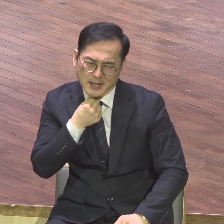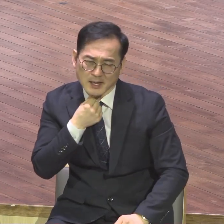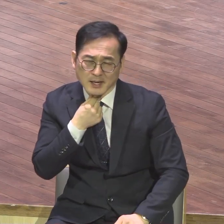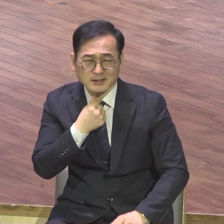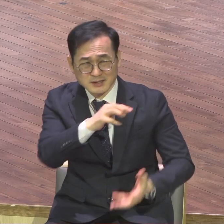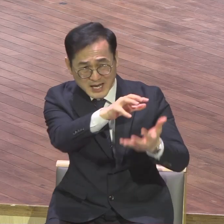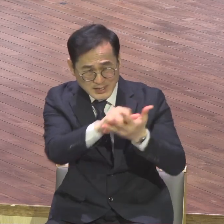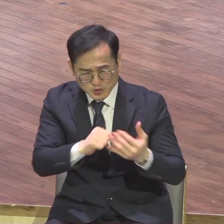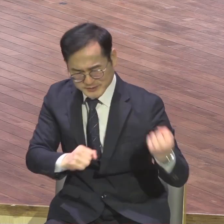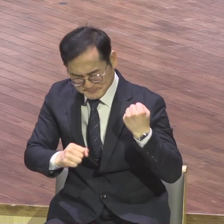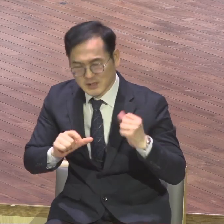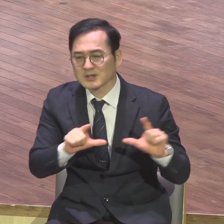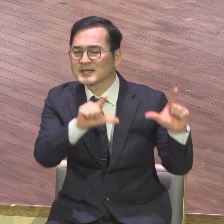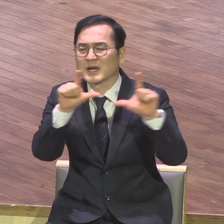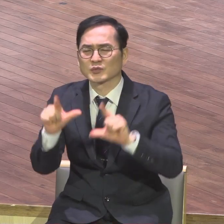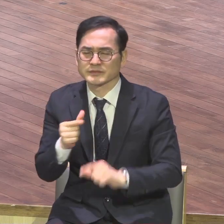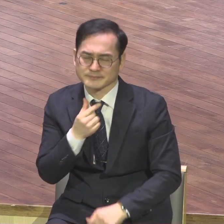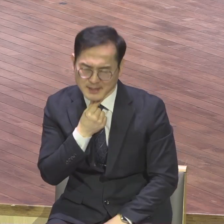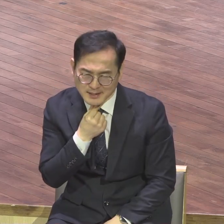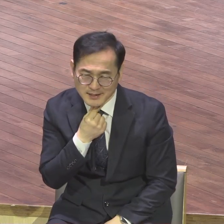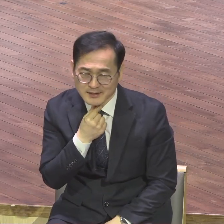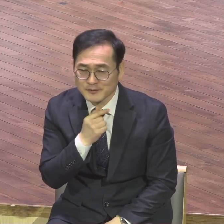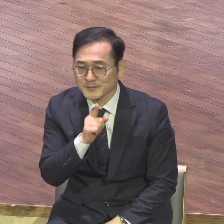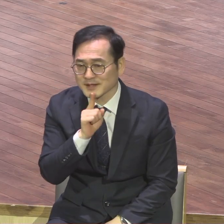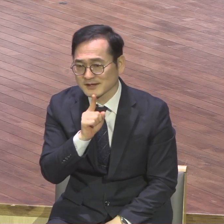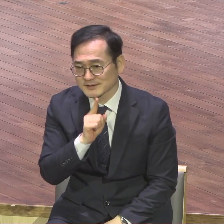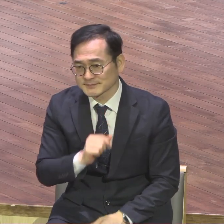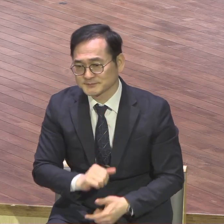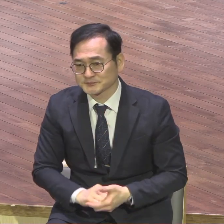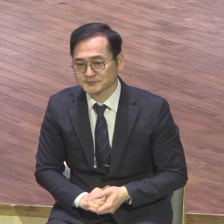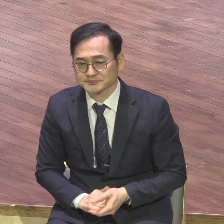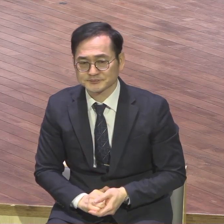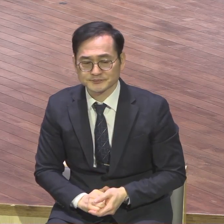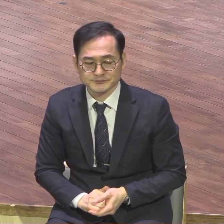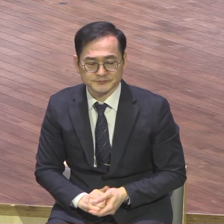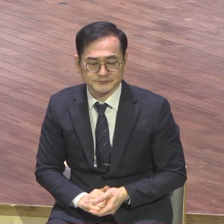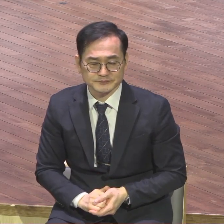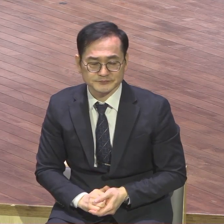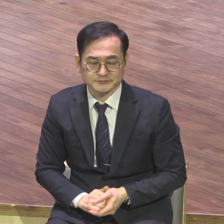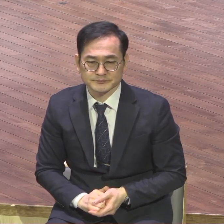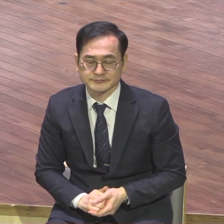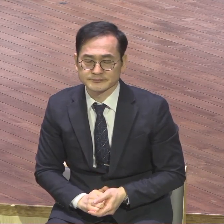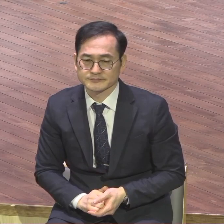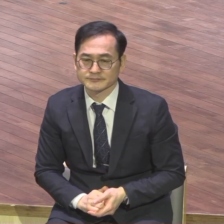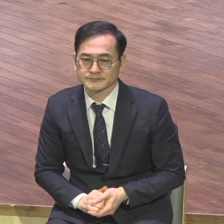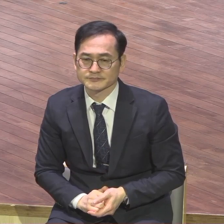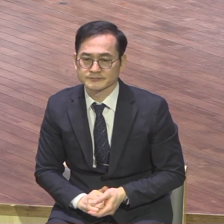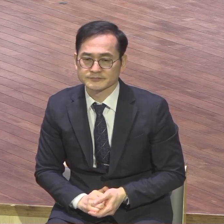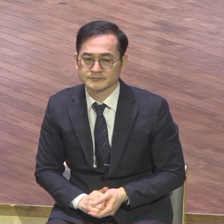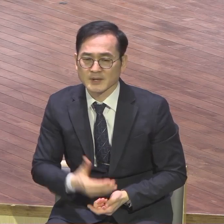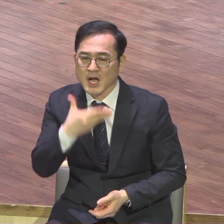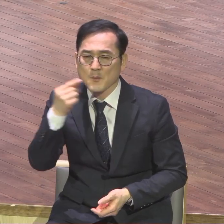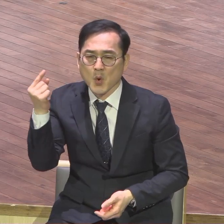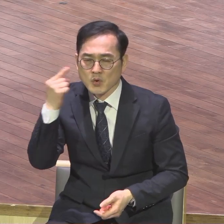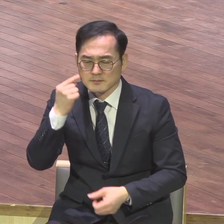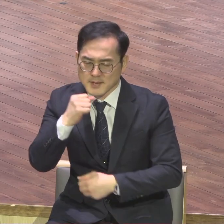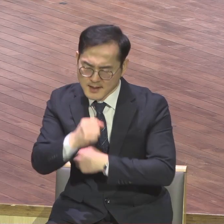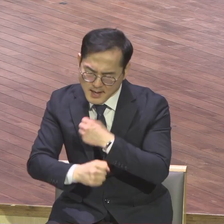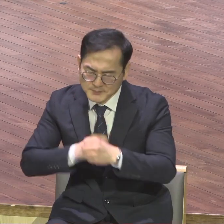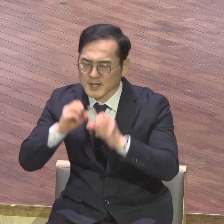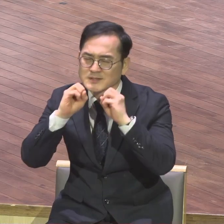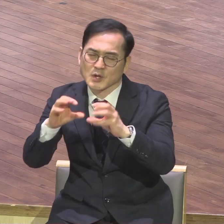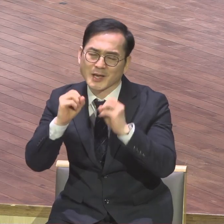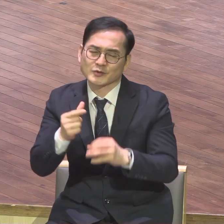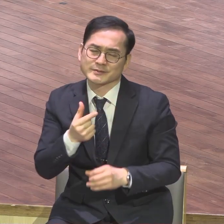싶다. 십자가 대속과 부활의 권능. 아멘. 이 속에 다해서 그 속에. 그래서 마음껏 복음을 증거하고 싶다는